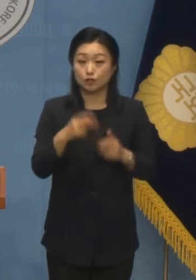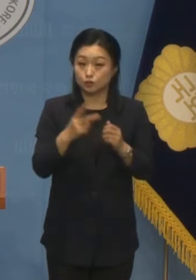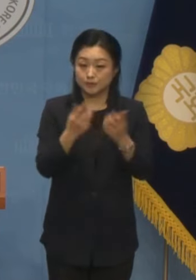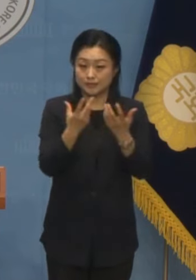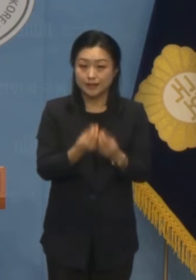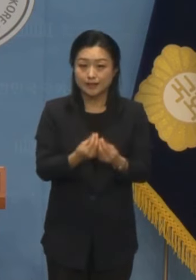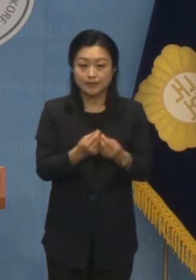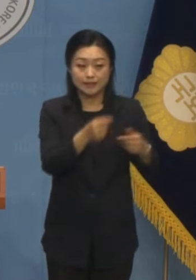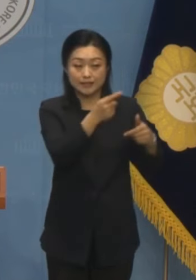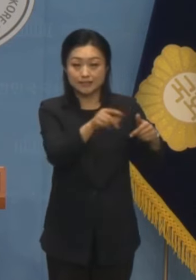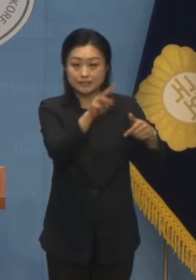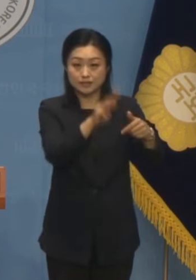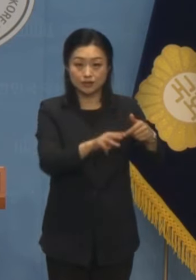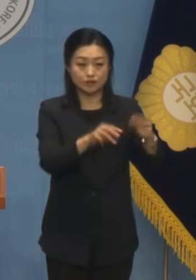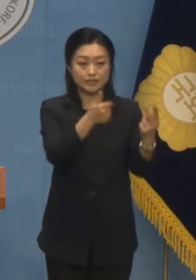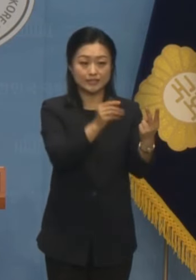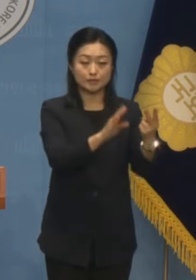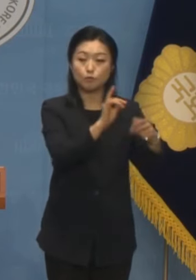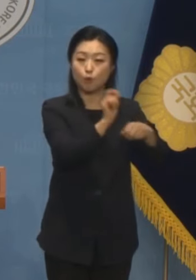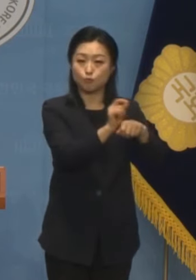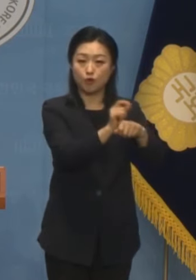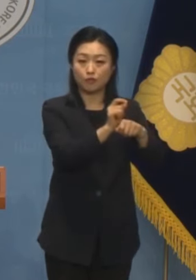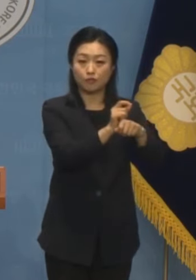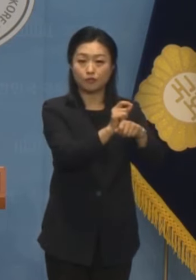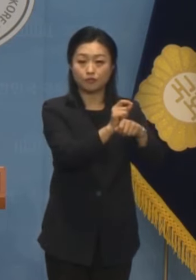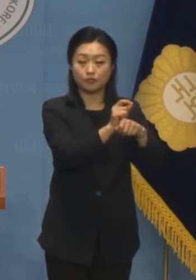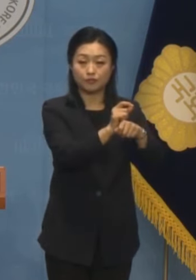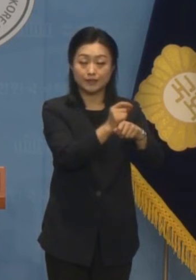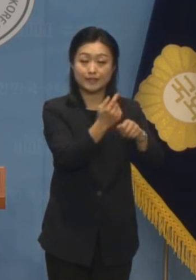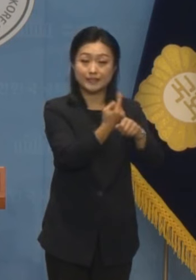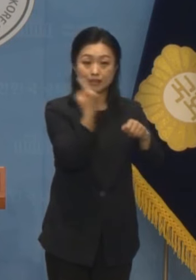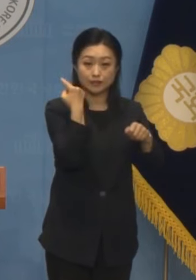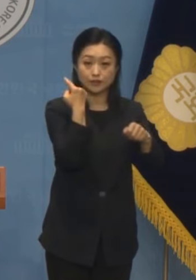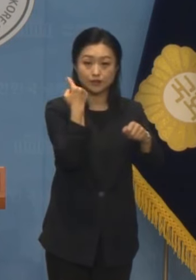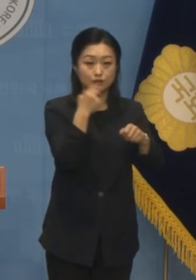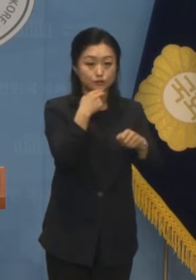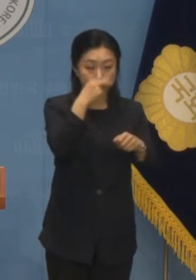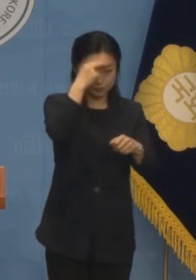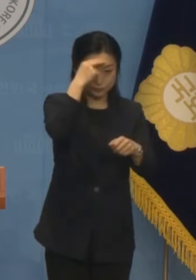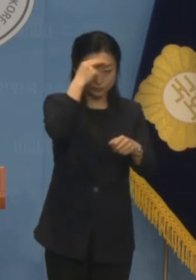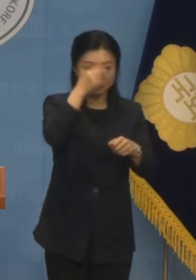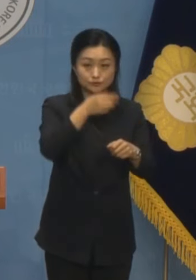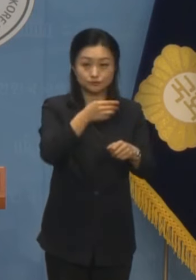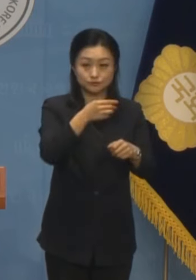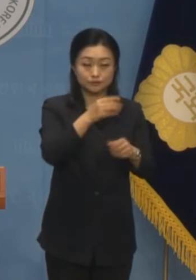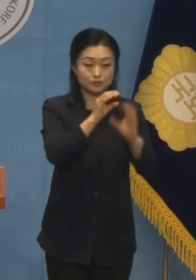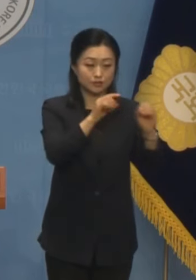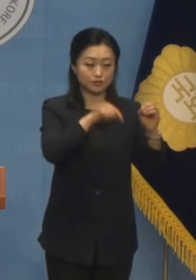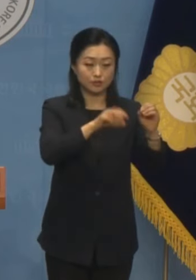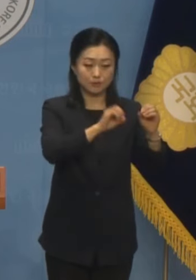번째로 인천시 2급 공무원의 경우에도 작년에 혈중 알코올 농도가